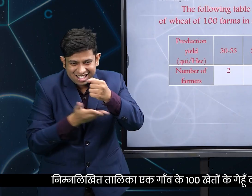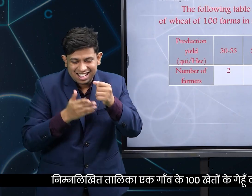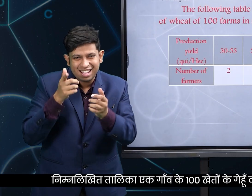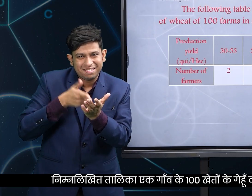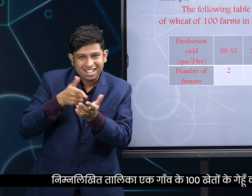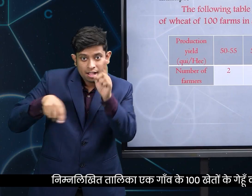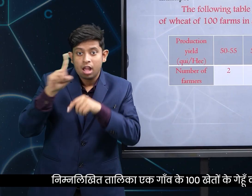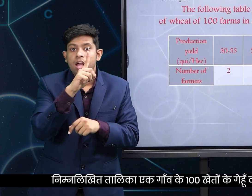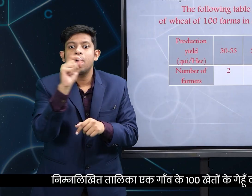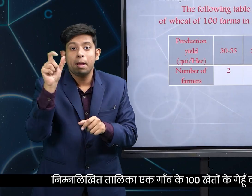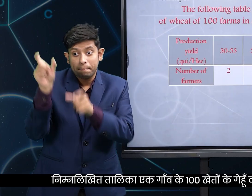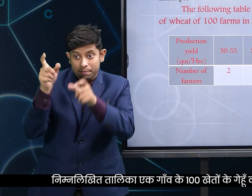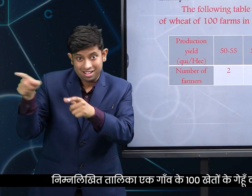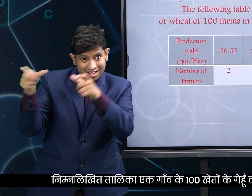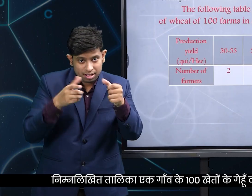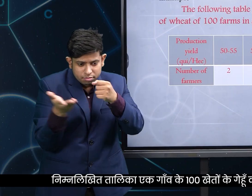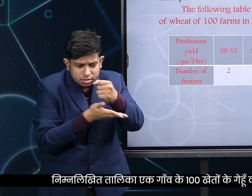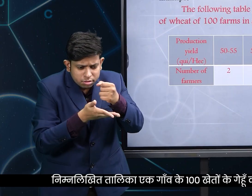उत्पादन उपज देते हैं।